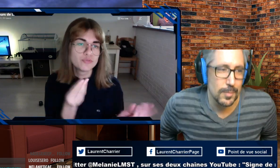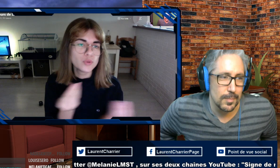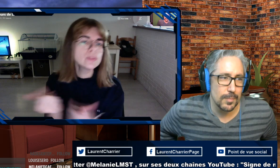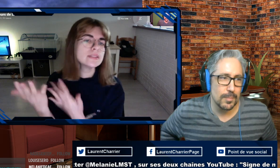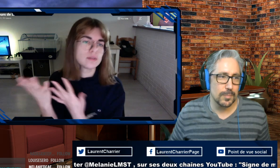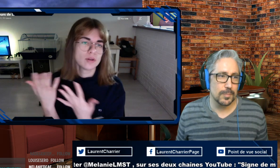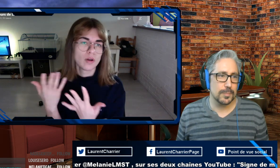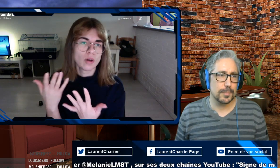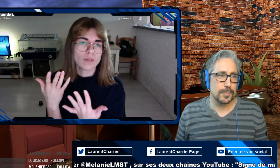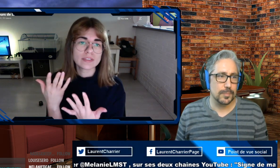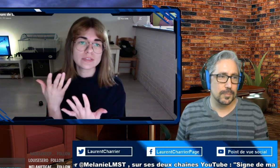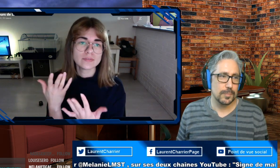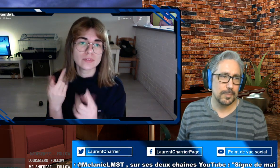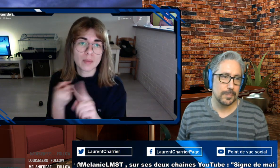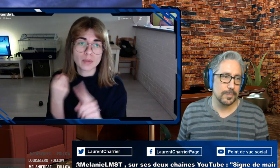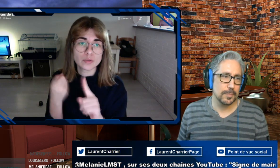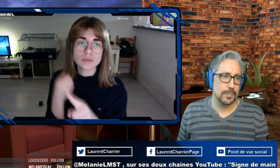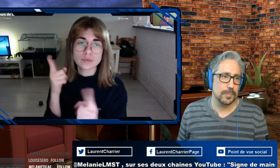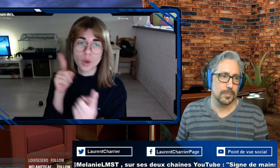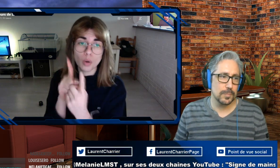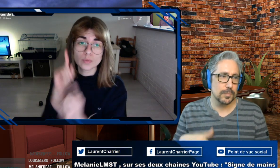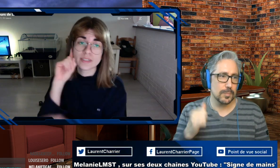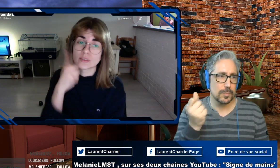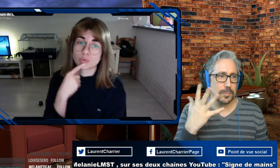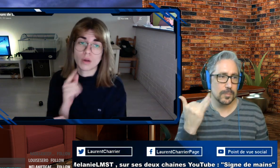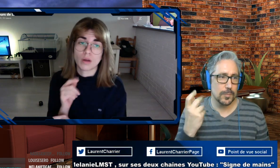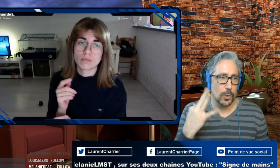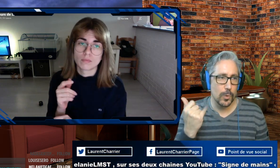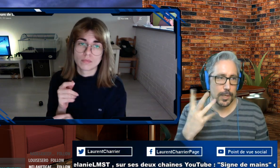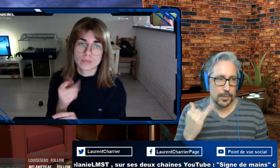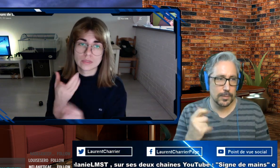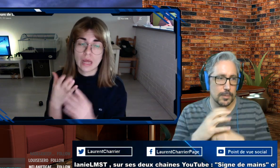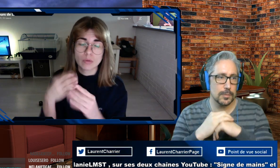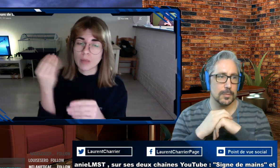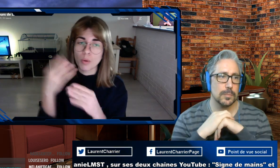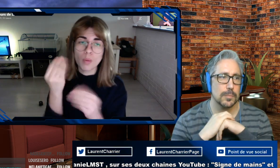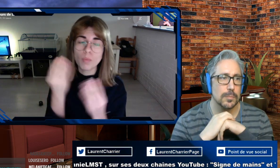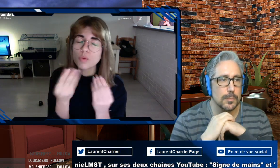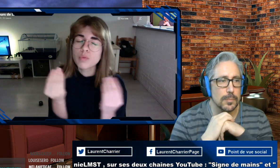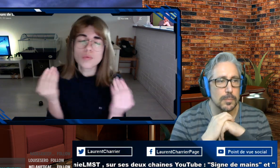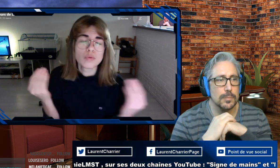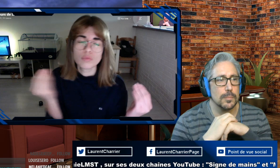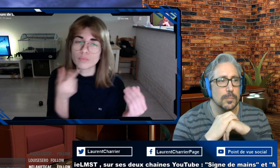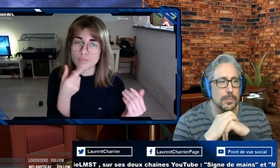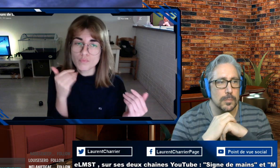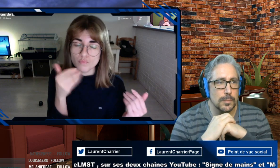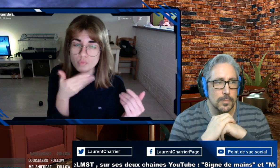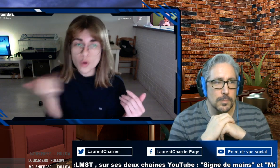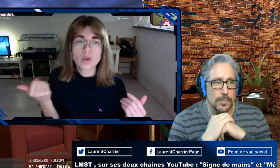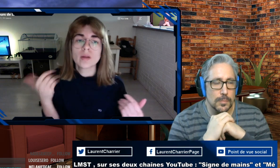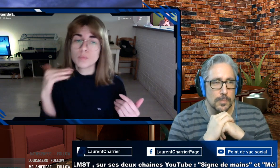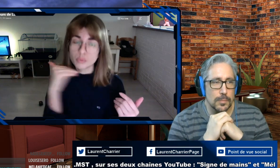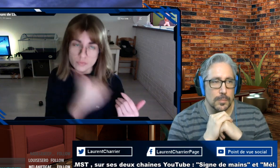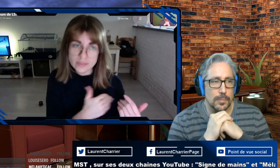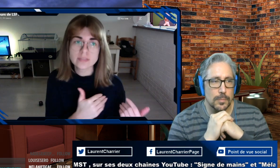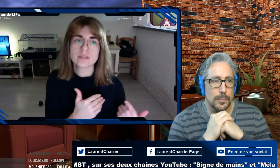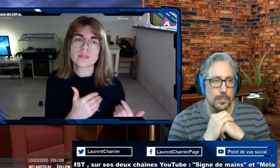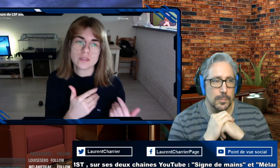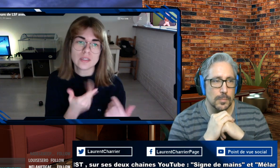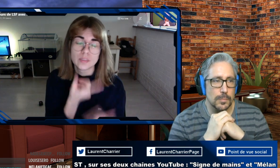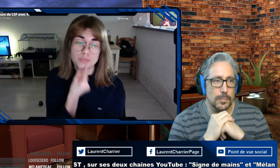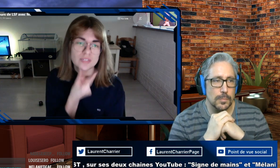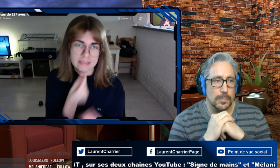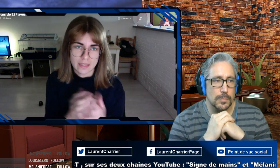C'est plus fluide. En fait, l'important, c'est de rencontrer des choses. Ouais. Là, on apprend beaucoup, beaucoup, beaucoup mieux, plus